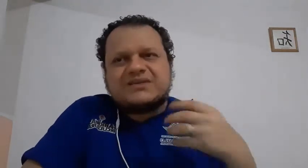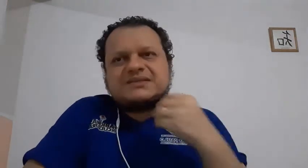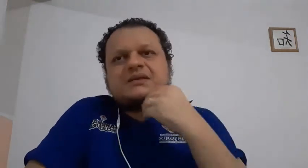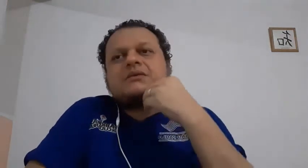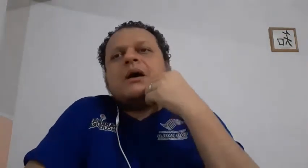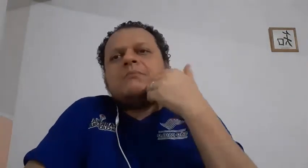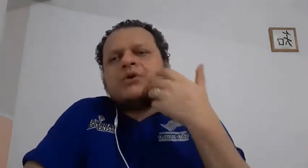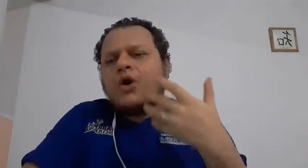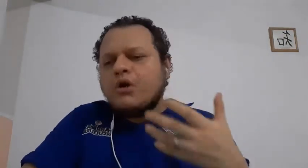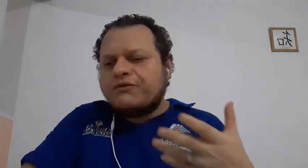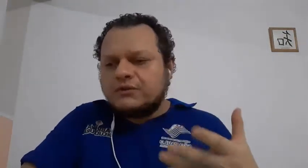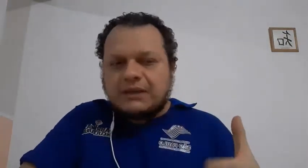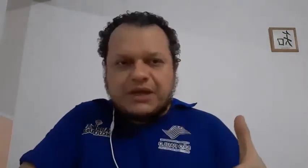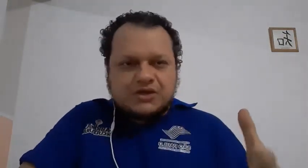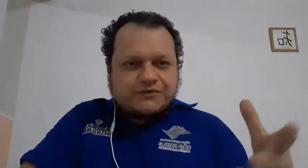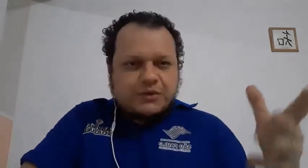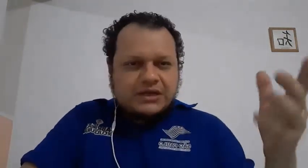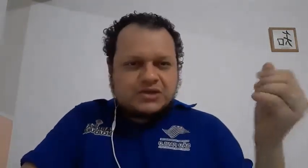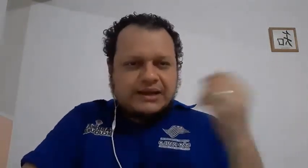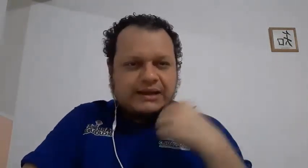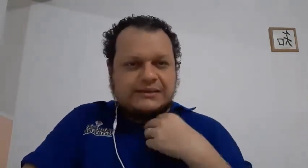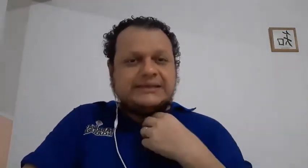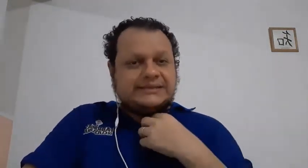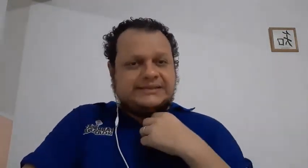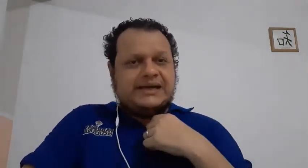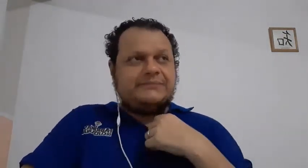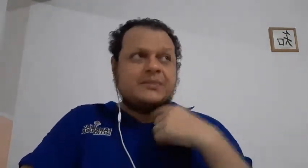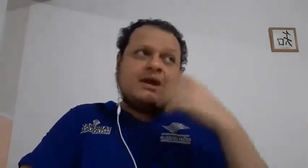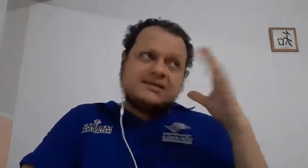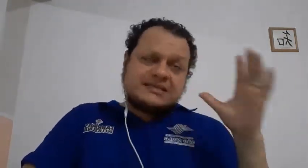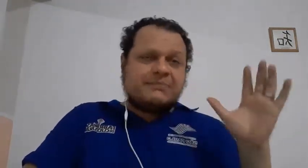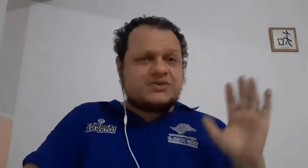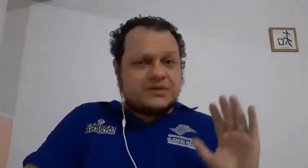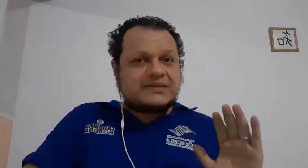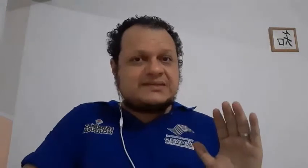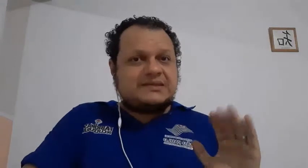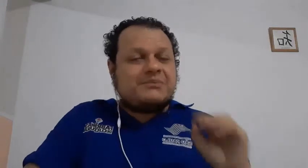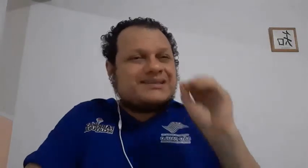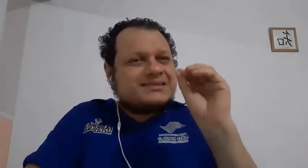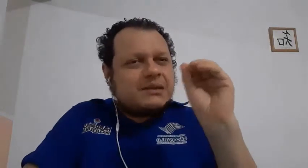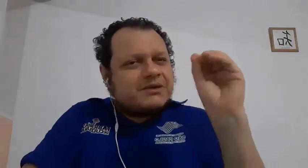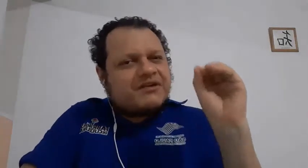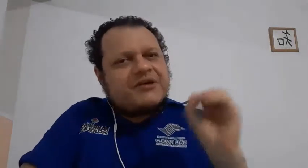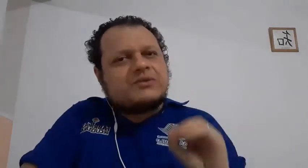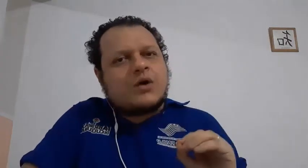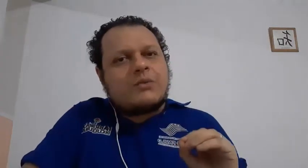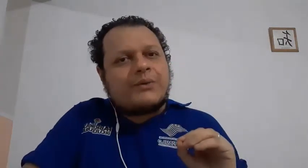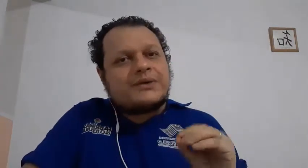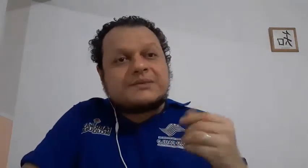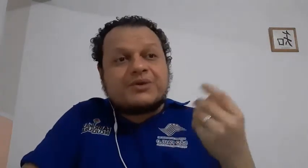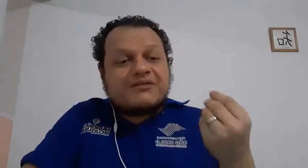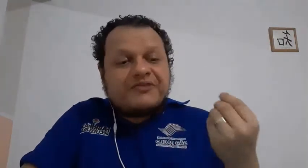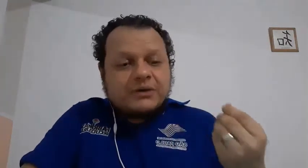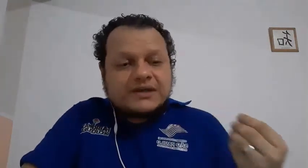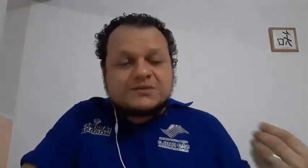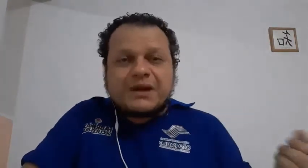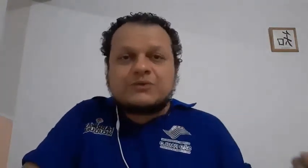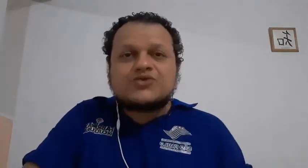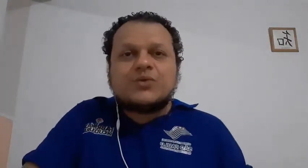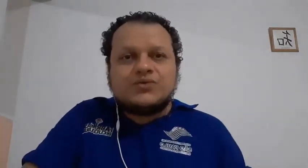ser profundamente fluente nela, né? Existem pessoas que sim, mas sempre vai faltar alguma coisa, porque falta aspectos